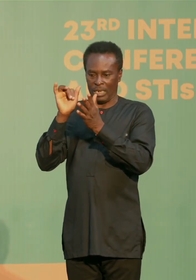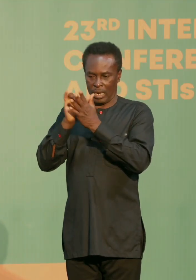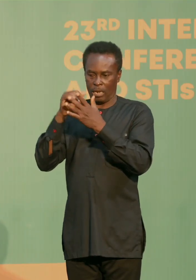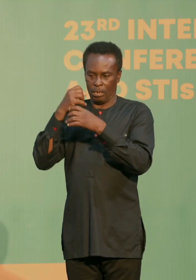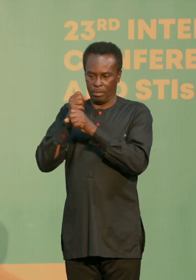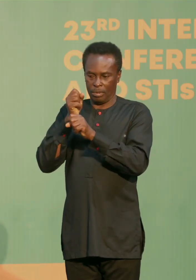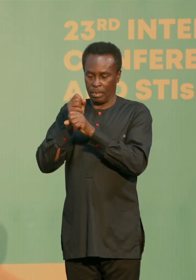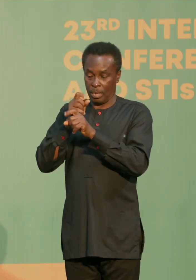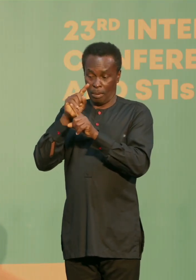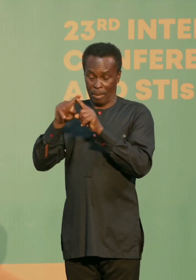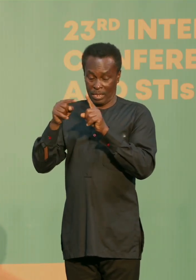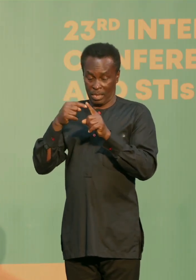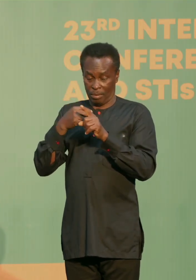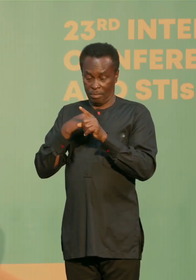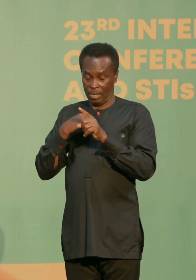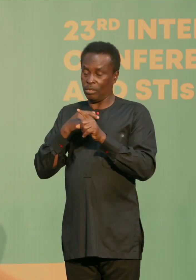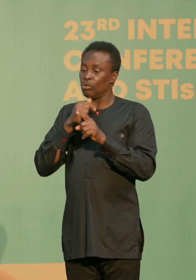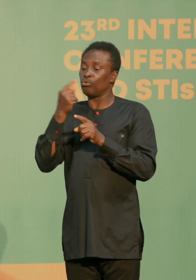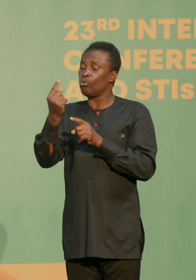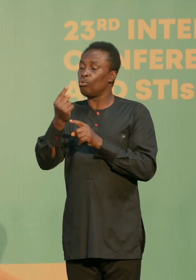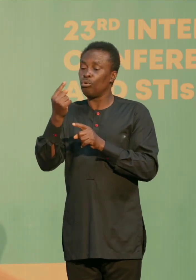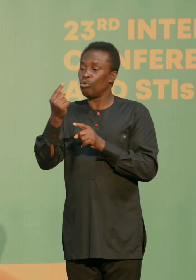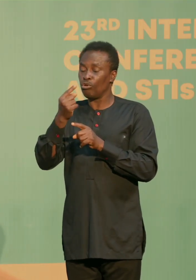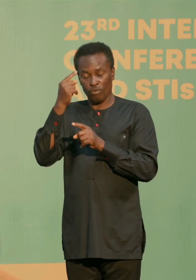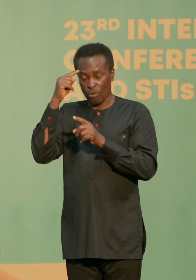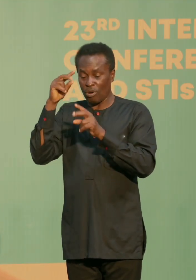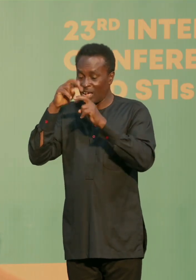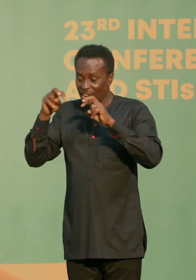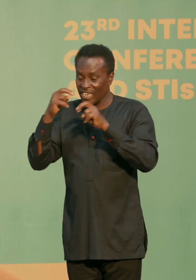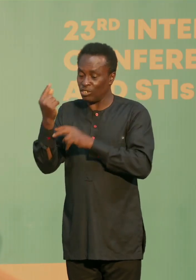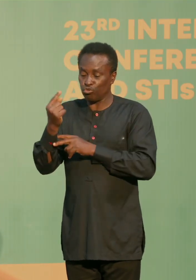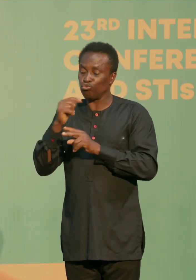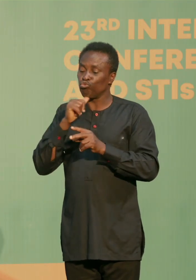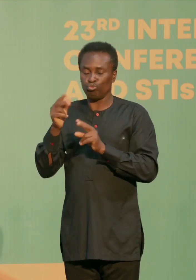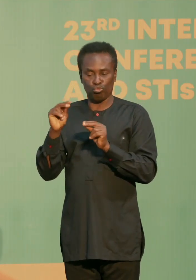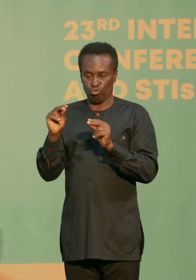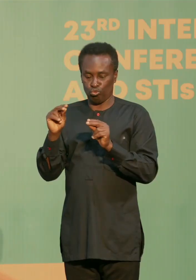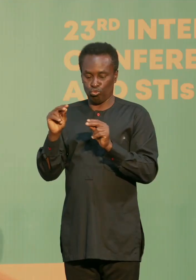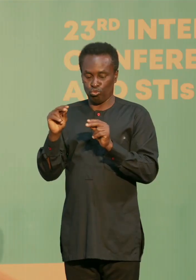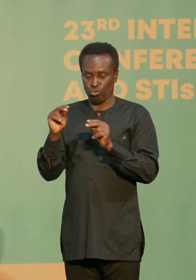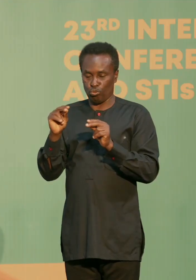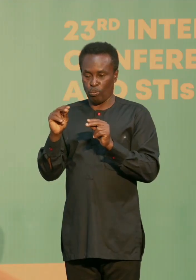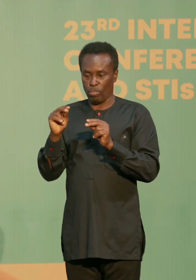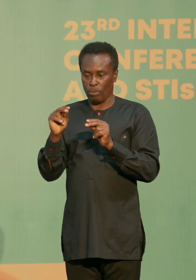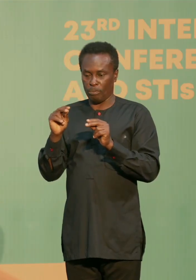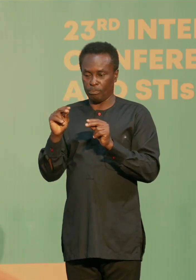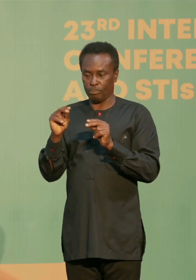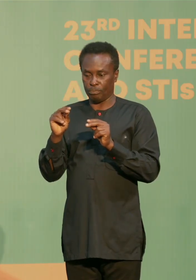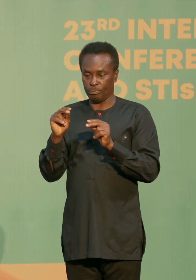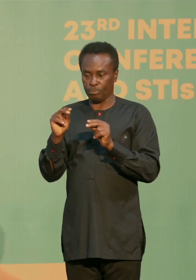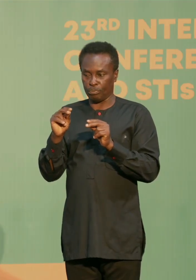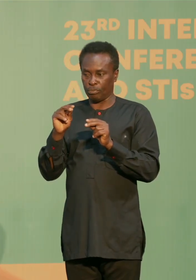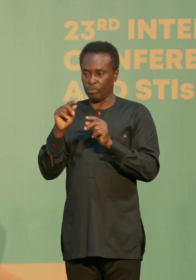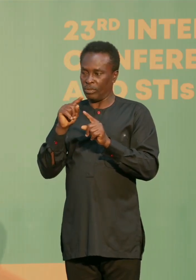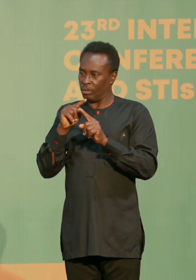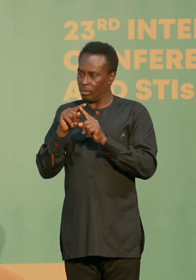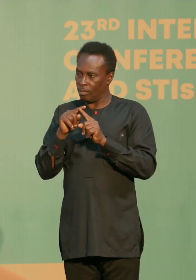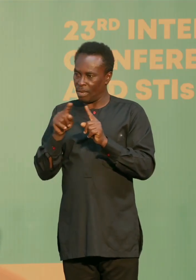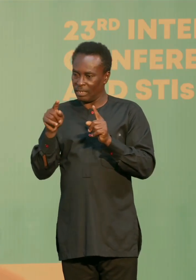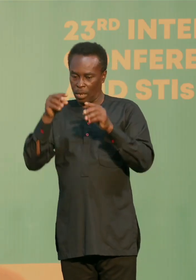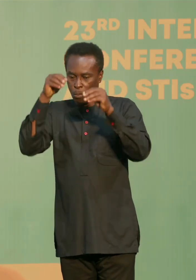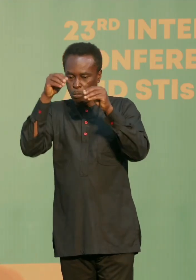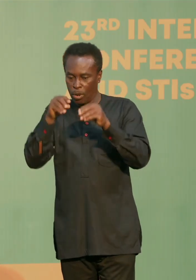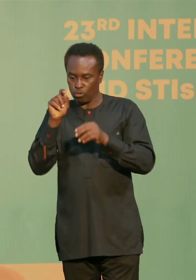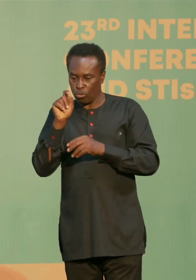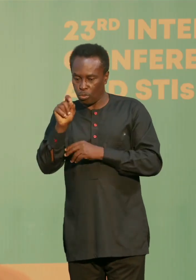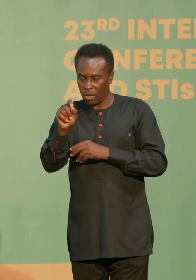Moi, j'étais partie non seulement pour faire les analyses, mais pour mettre au point une méthode que je